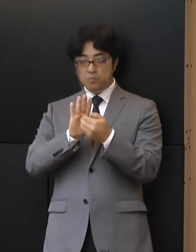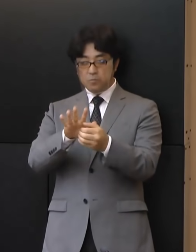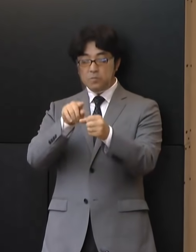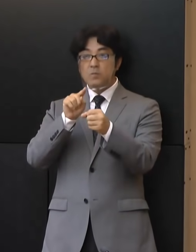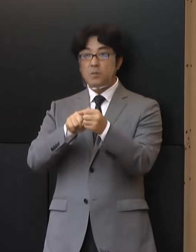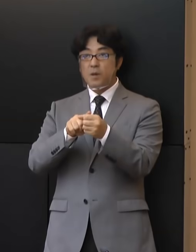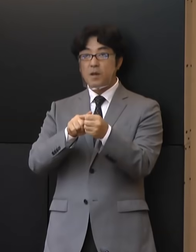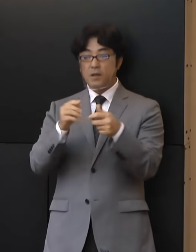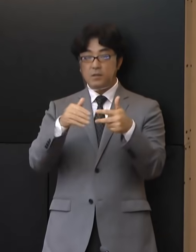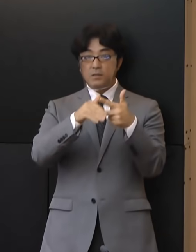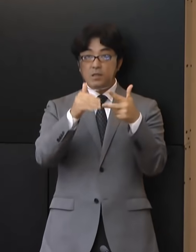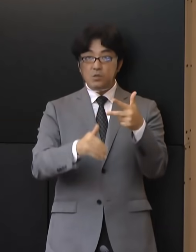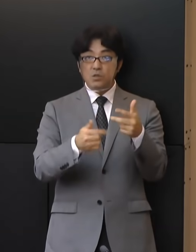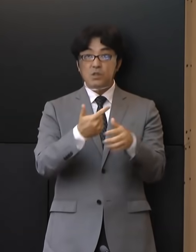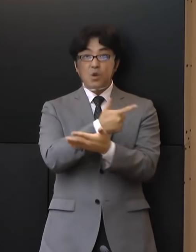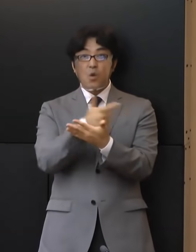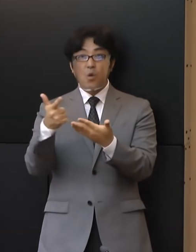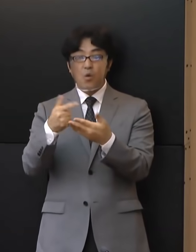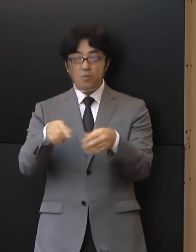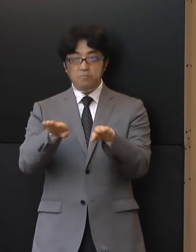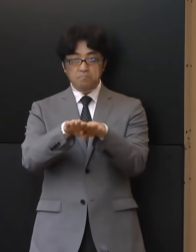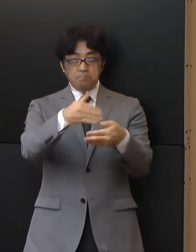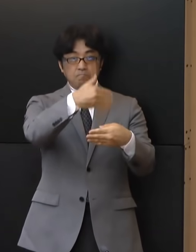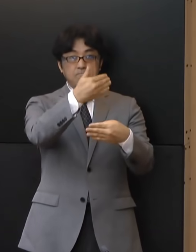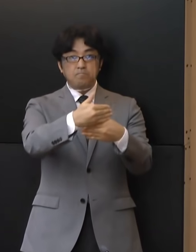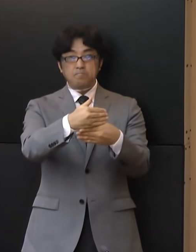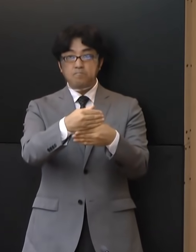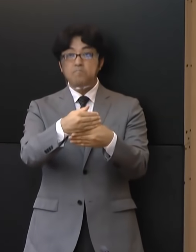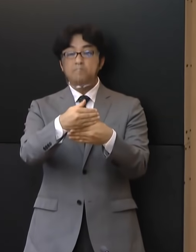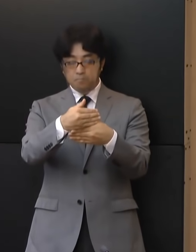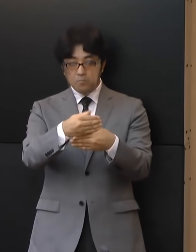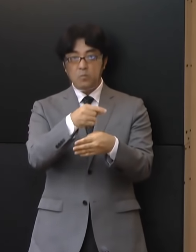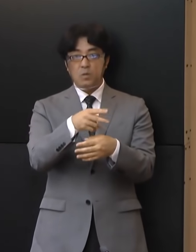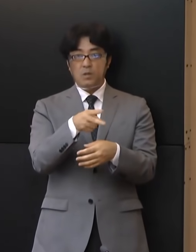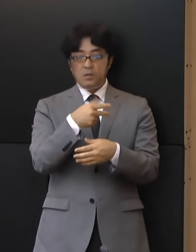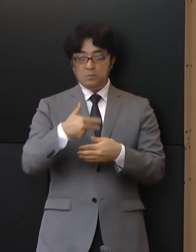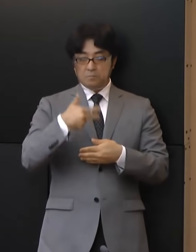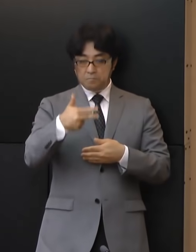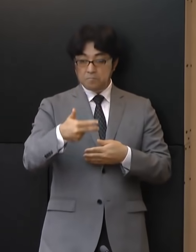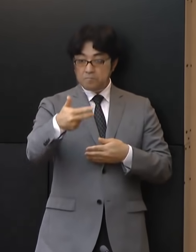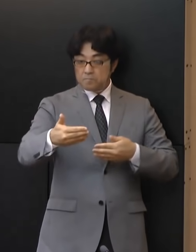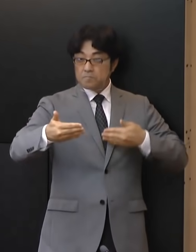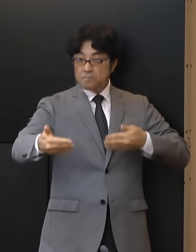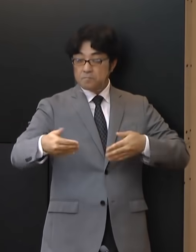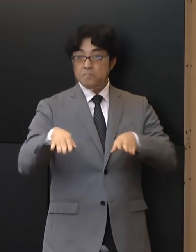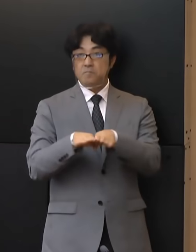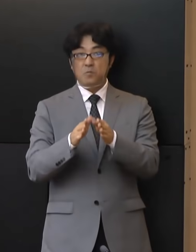各施設等への休業要請は2週間延長するという方針でございます。